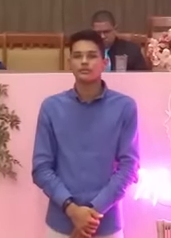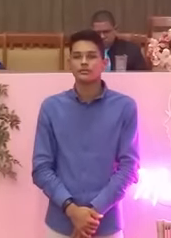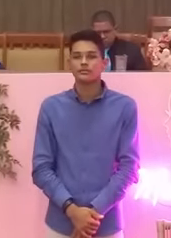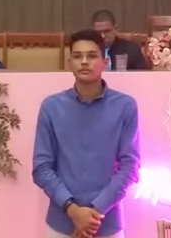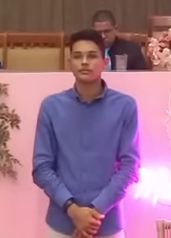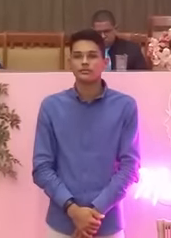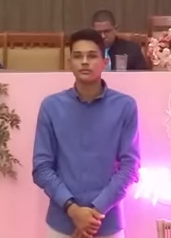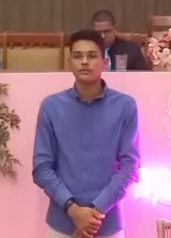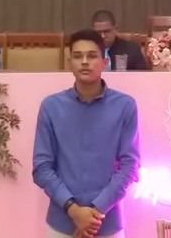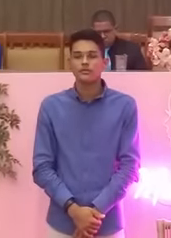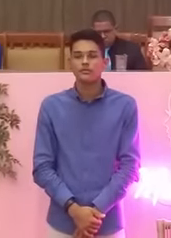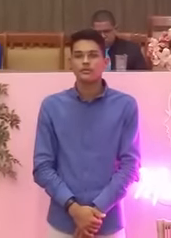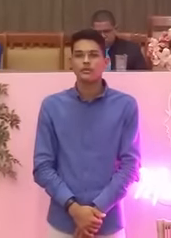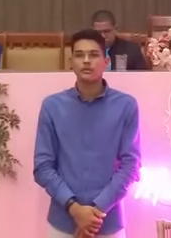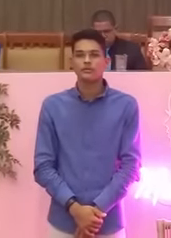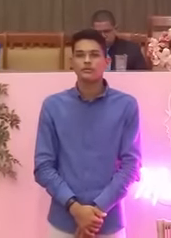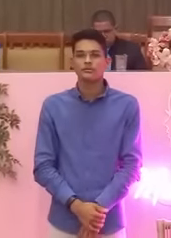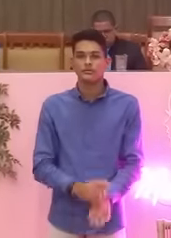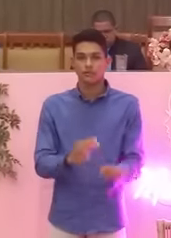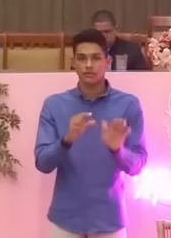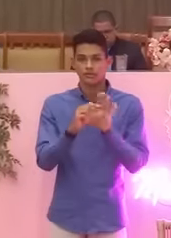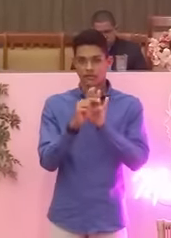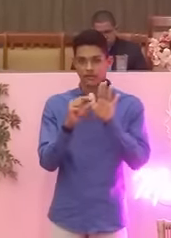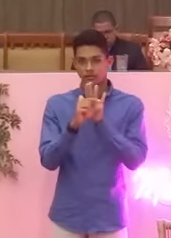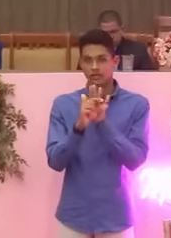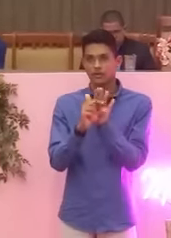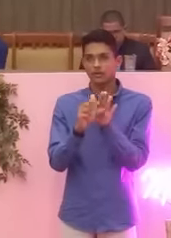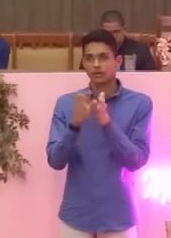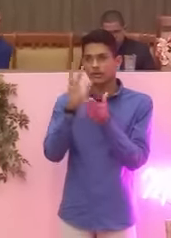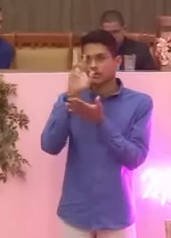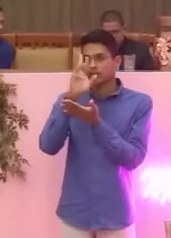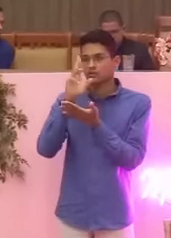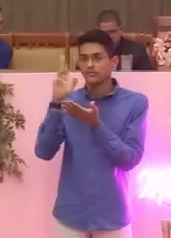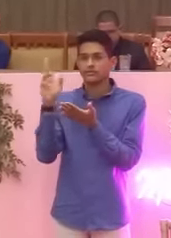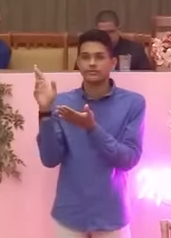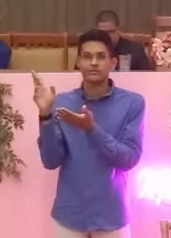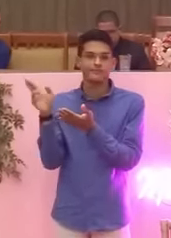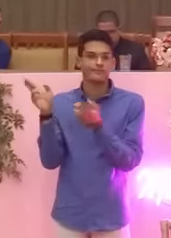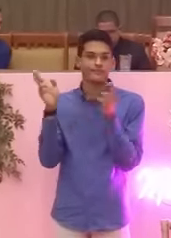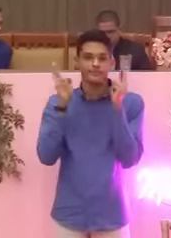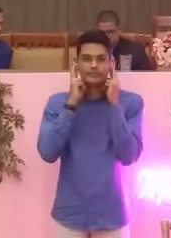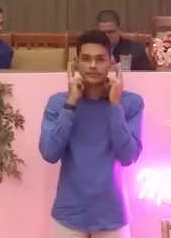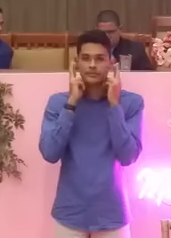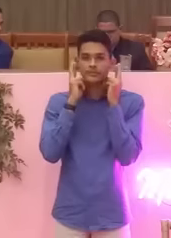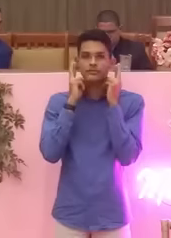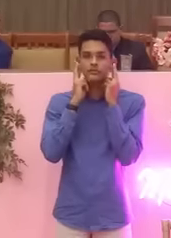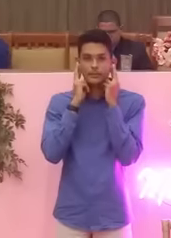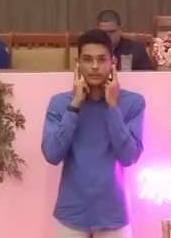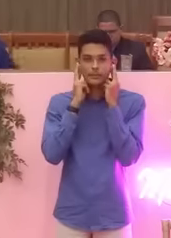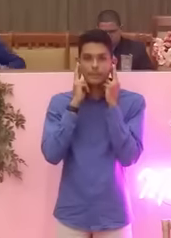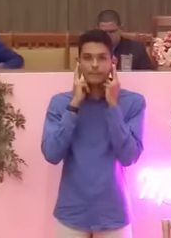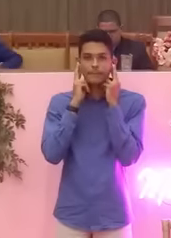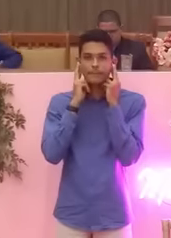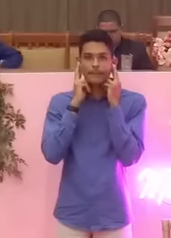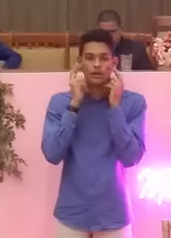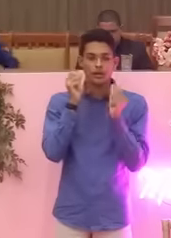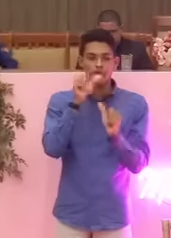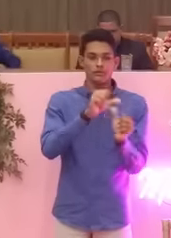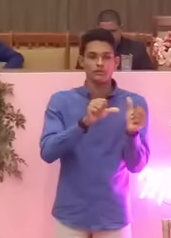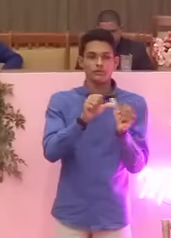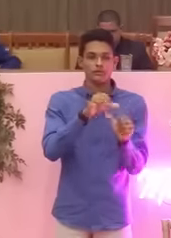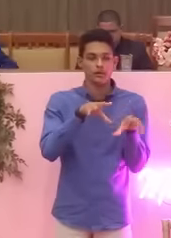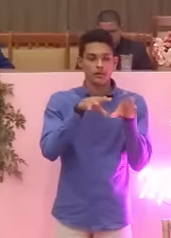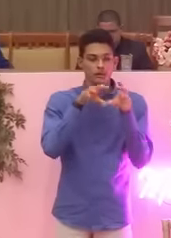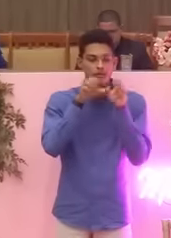porém o Senhor teu Deus não quis ouvir antes o Senhor teu Deus trocou o quê a benção pela maldição por quanto